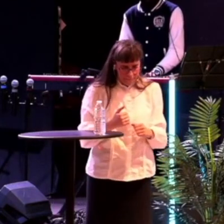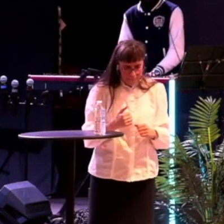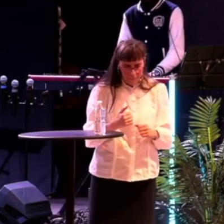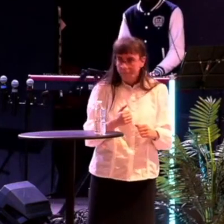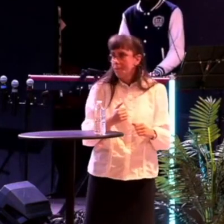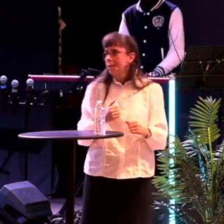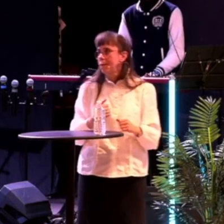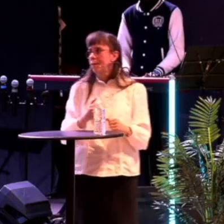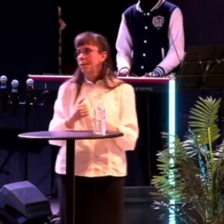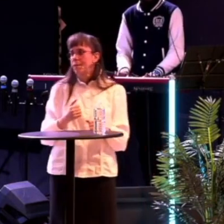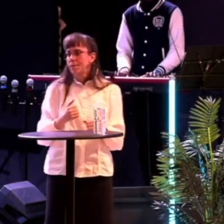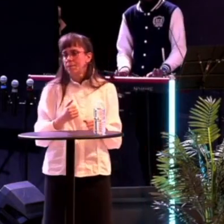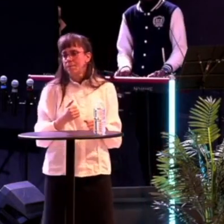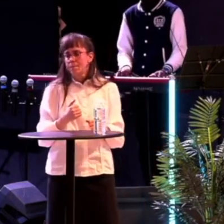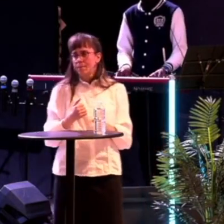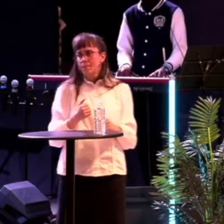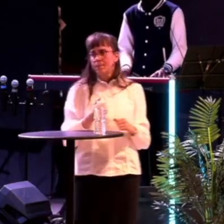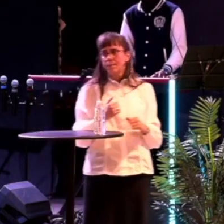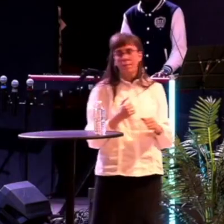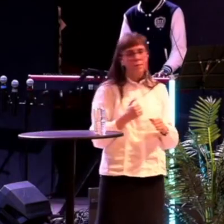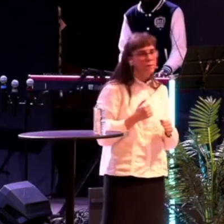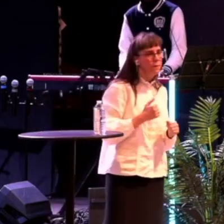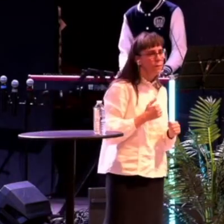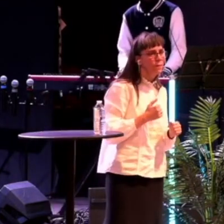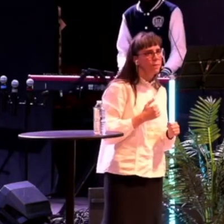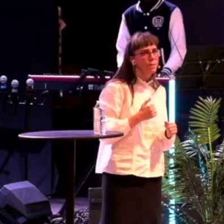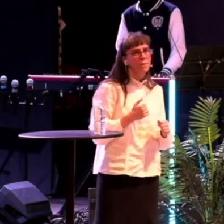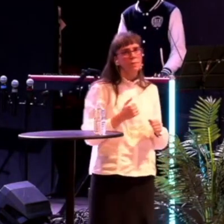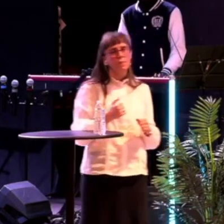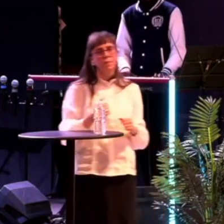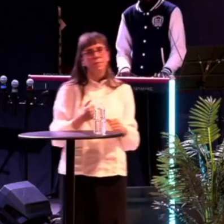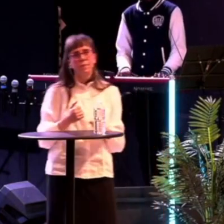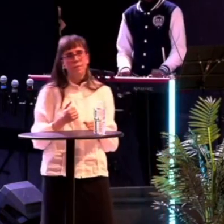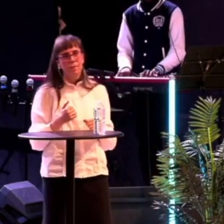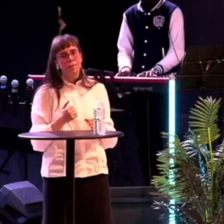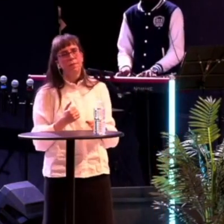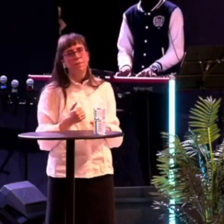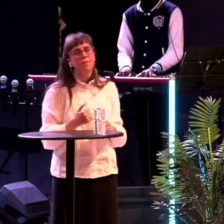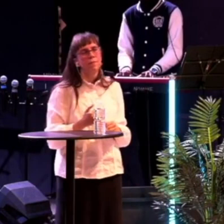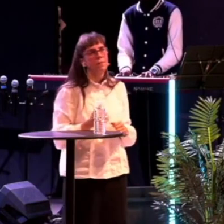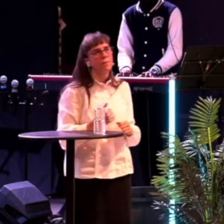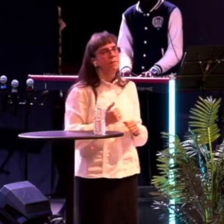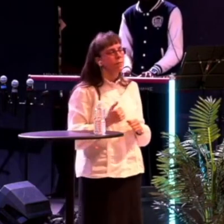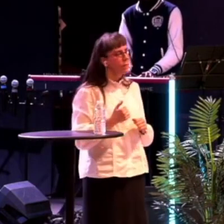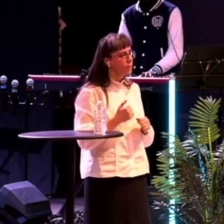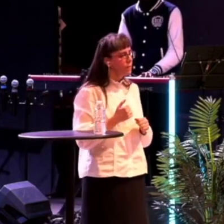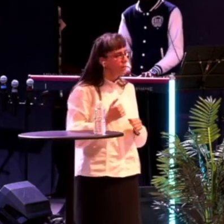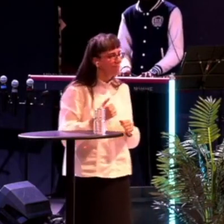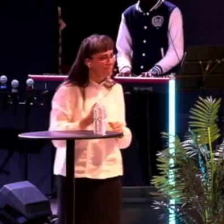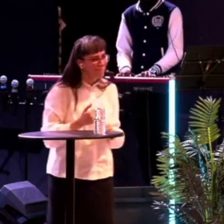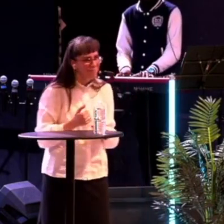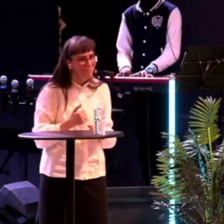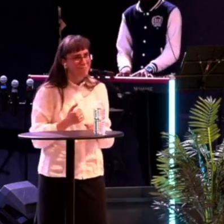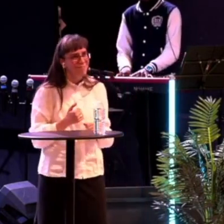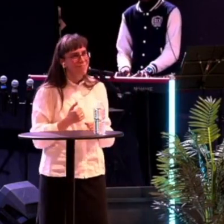Oh non, faut que je vous lise ça très rapidement. Il est dit, verset 11, « Puis je vis le ciel ouvert, et voici un cheval blanc. Celui qui le monte